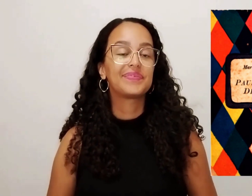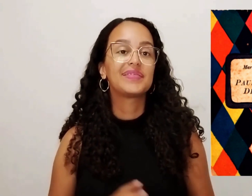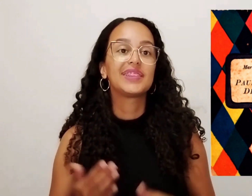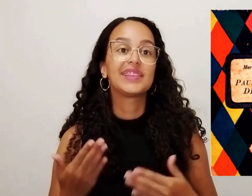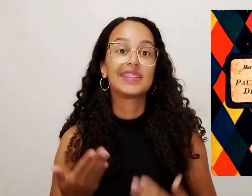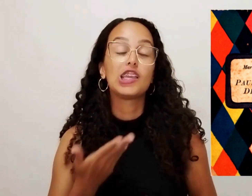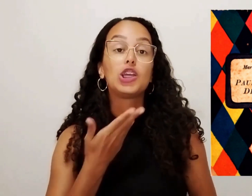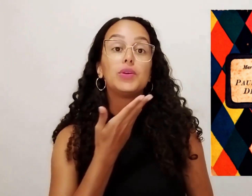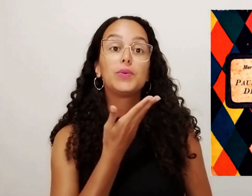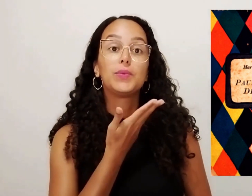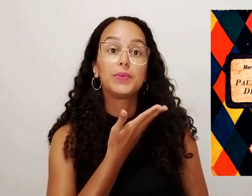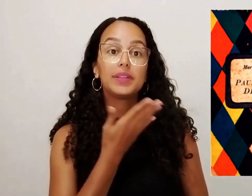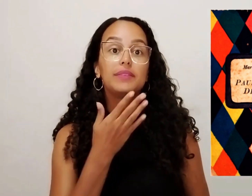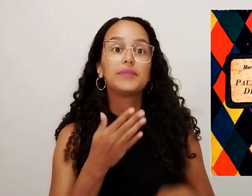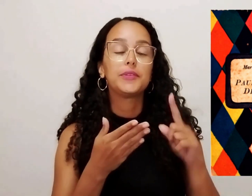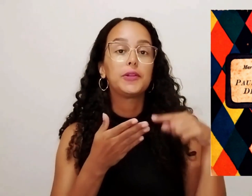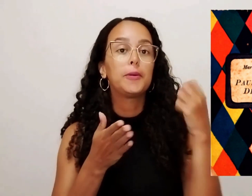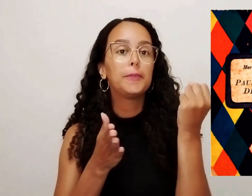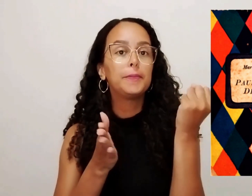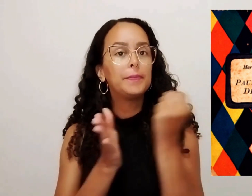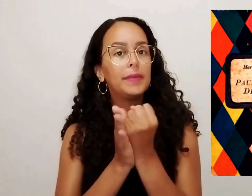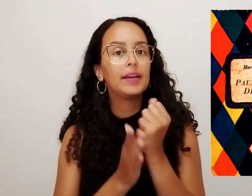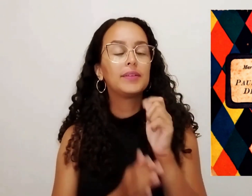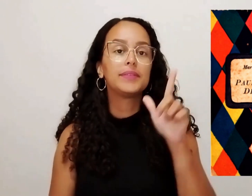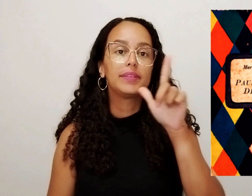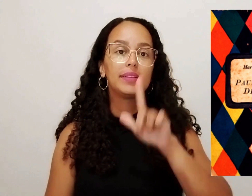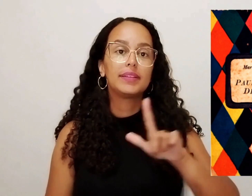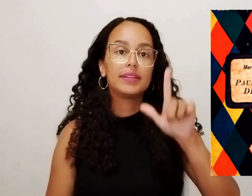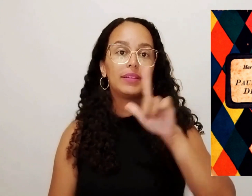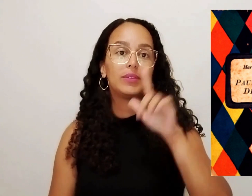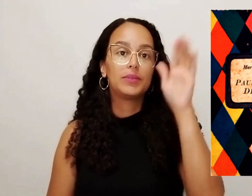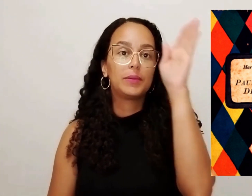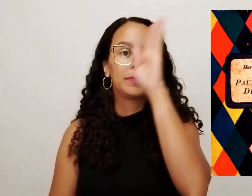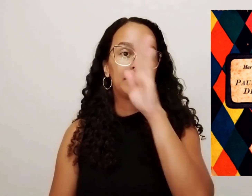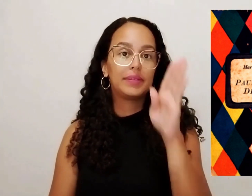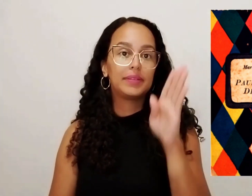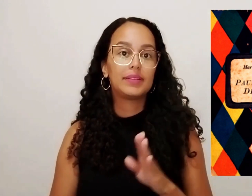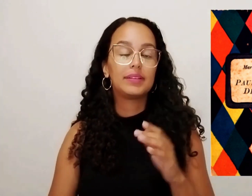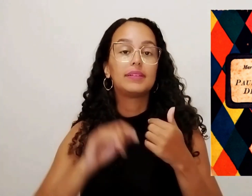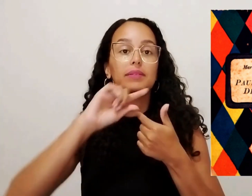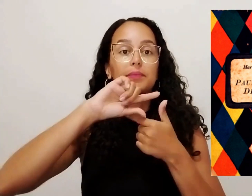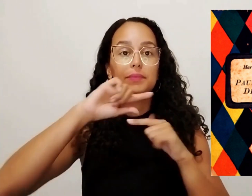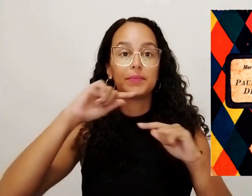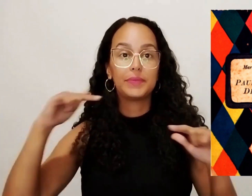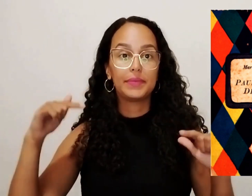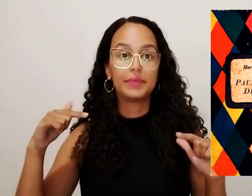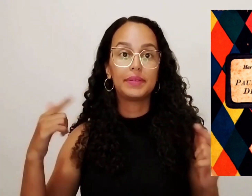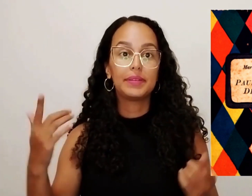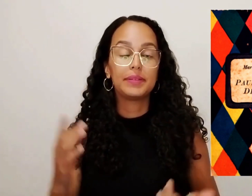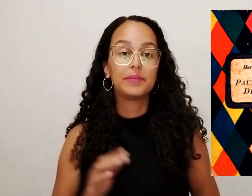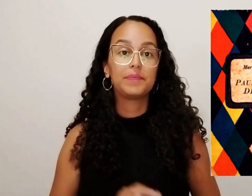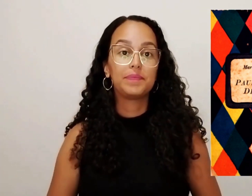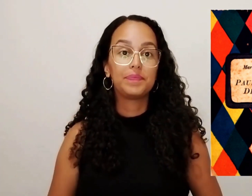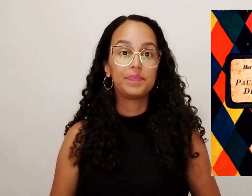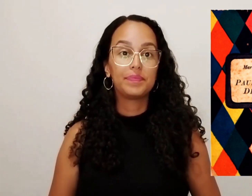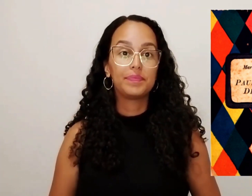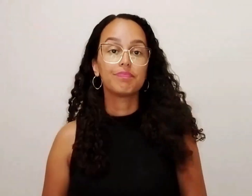Europa nasciam diversas vanguardas artísticas que defendiam a liberdade de criação,